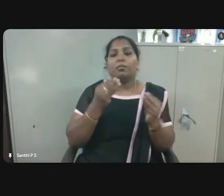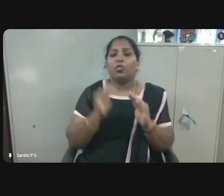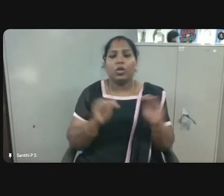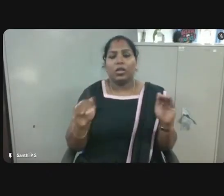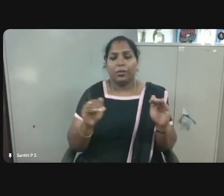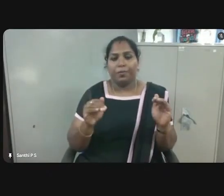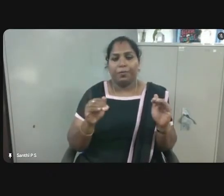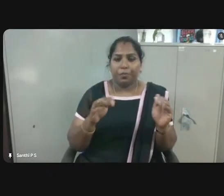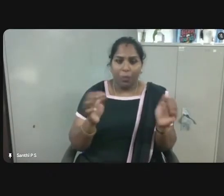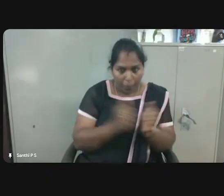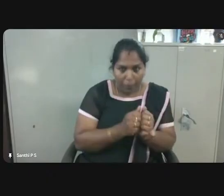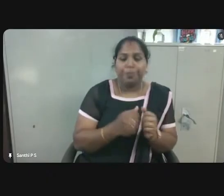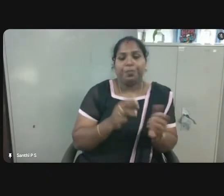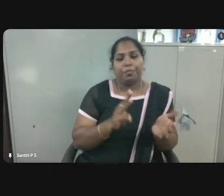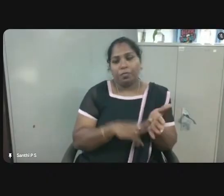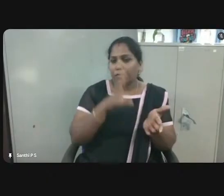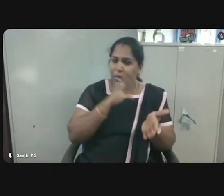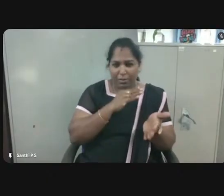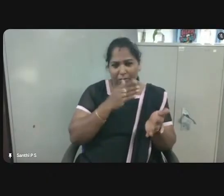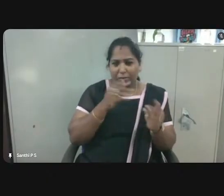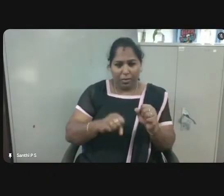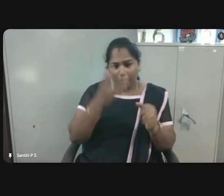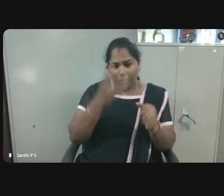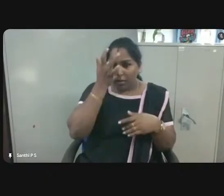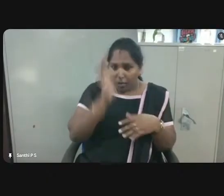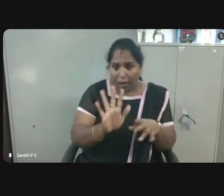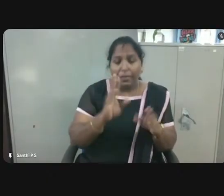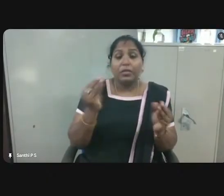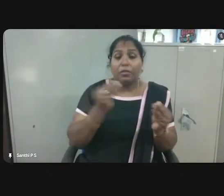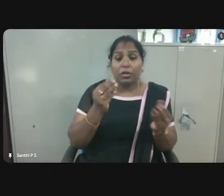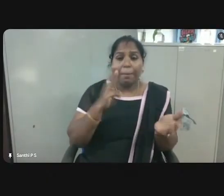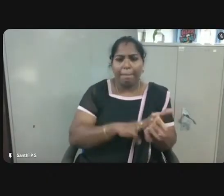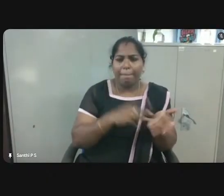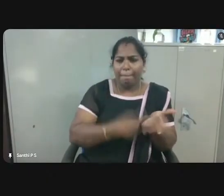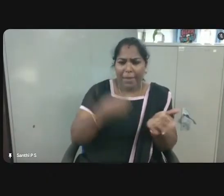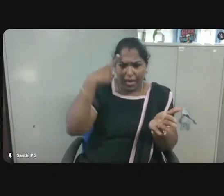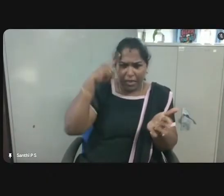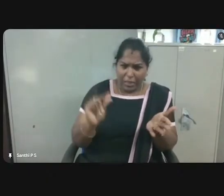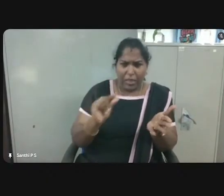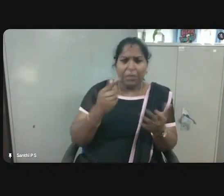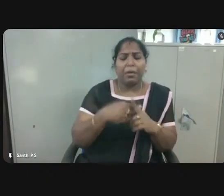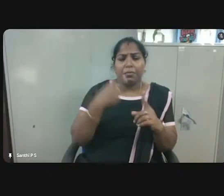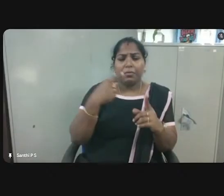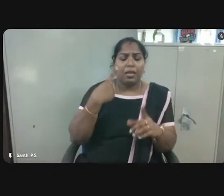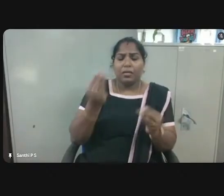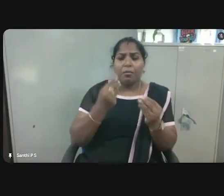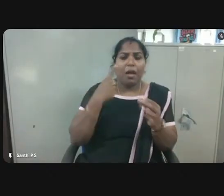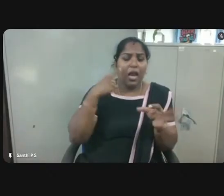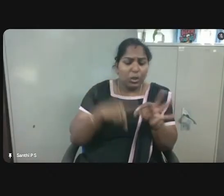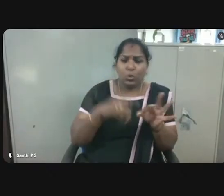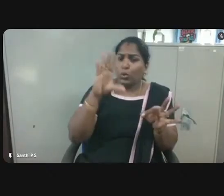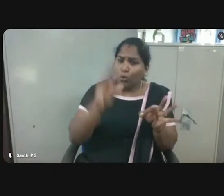ഇതിന്റെ കൂടെ ഇത് മസിലിനെ ബാധിക്കുന്ന ഒരു അസുഖമാണെങ്കിലും ചിലർക്ക് ചെറുതായിട്ട് ബുദ്ധിക്ക് കുറവ് വരിക, അതായത് ഐക്യു കുറയുക, ചിലർക്ക് ഹൈപ്പർ ആക്ടിവിറ്റി